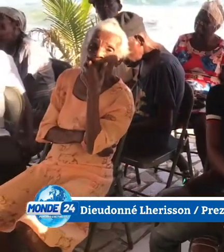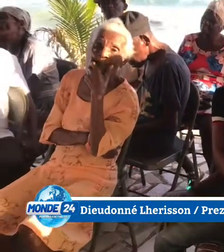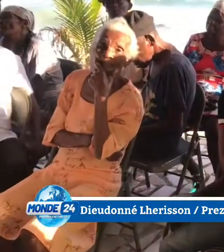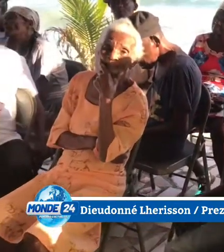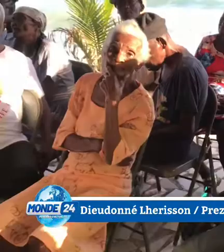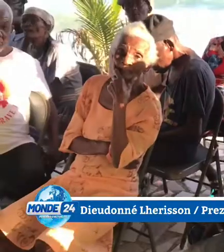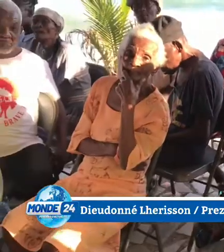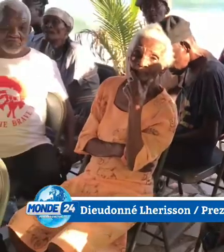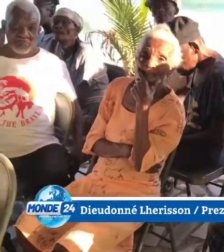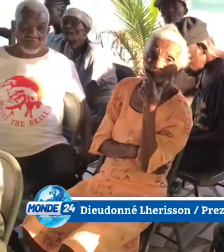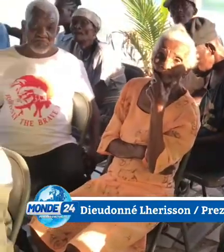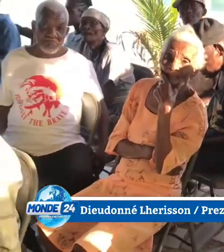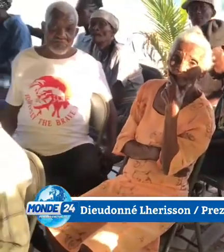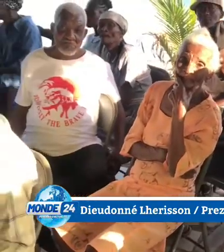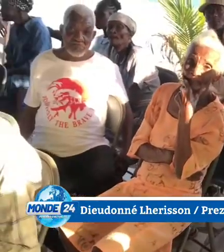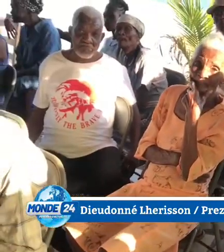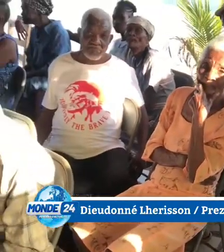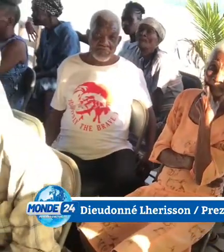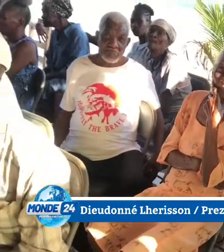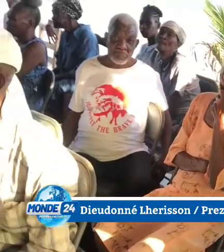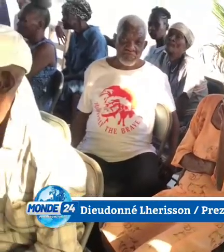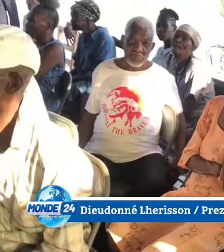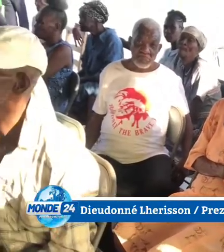existait. Comme l'État qui l'a échoué,